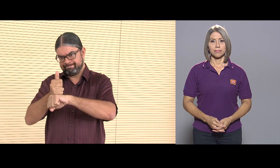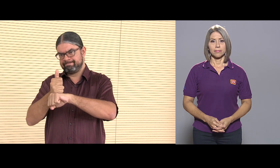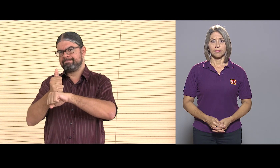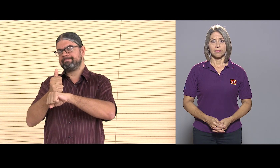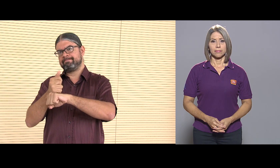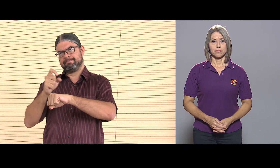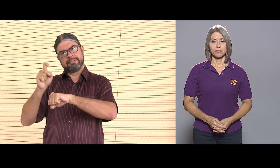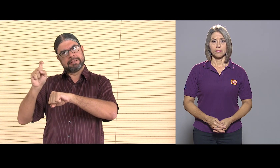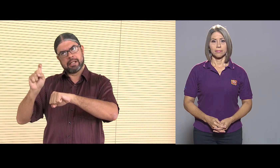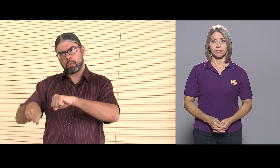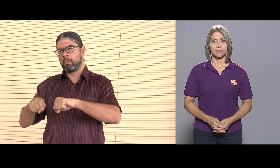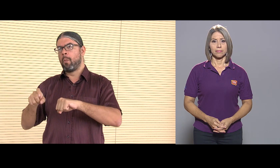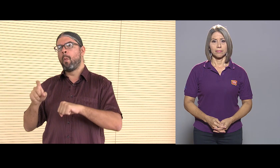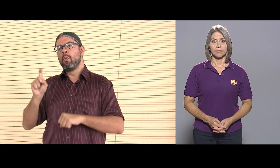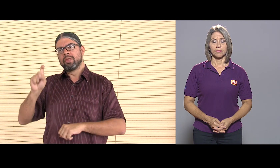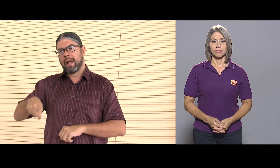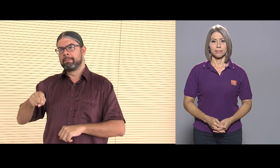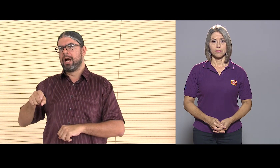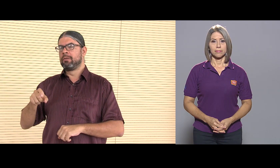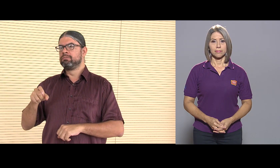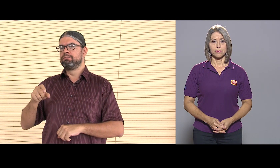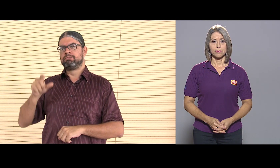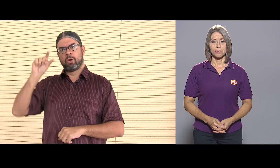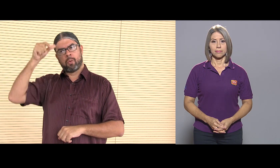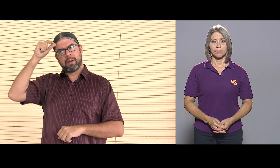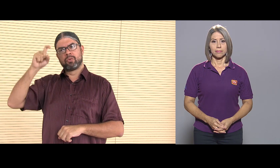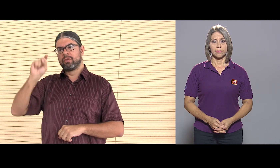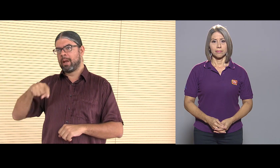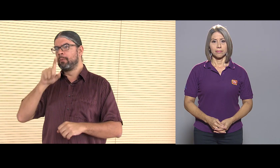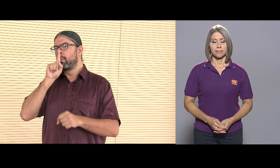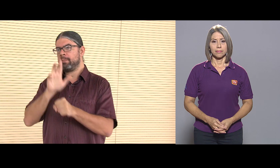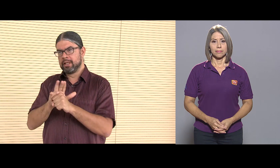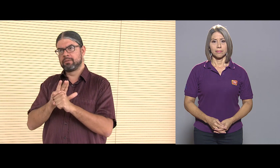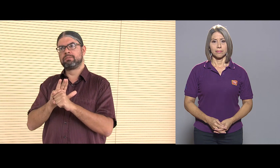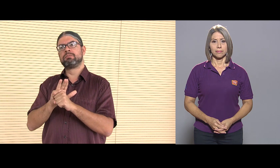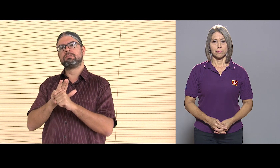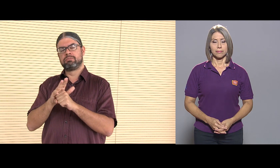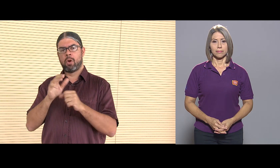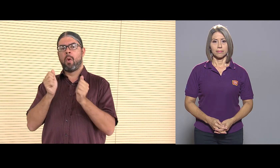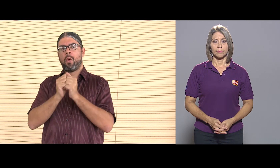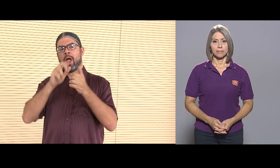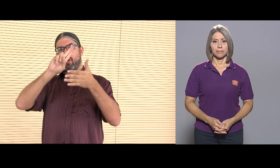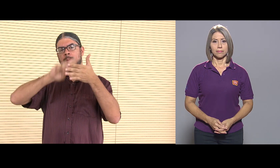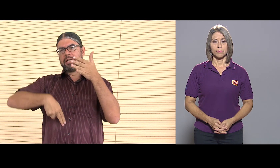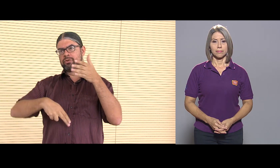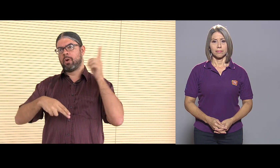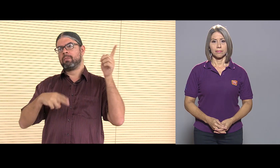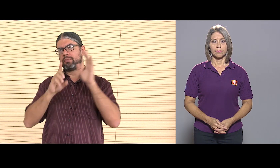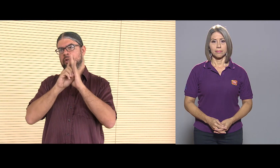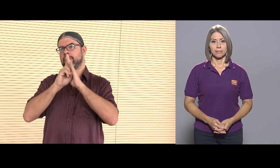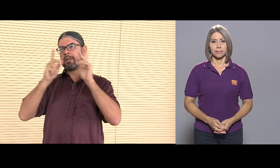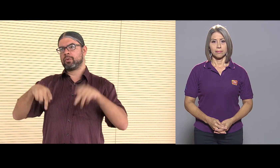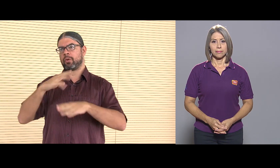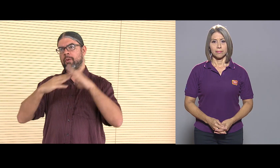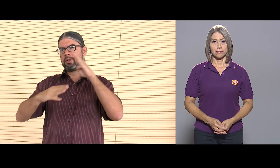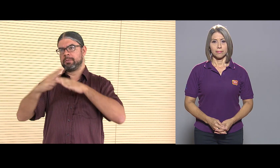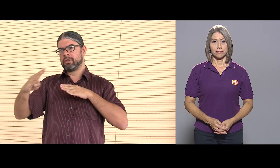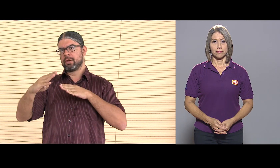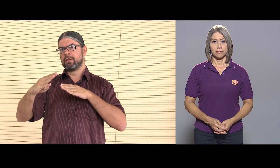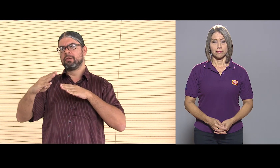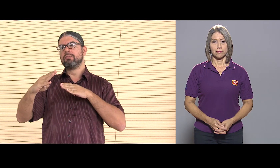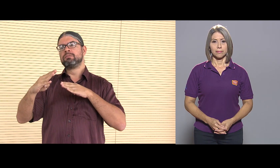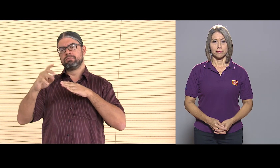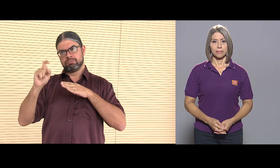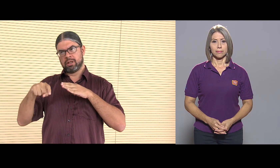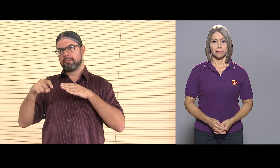motive al logro de los objetivos y poder establecer como deber gubernamental el cumplimiento de la Convención de los